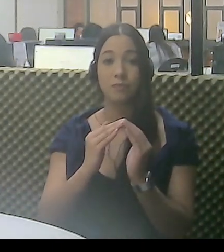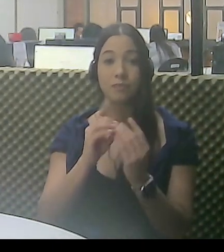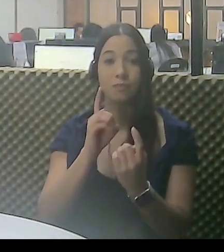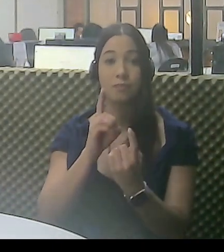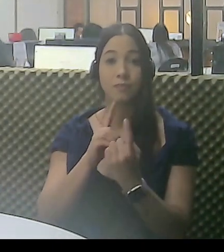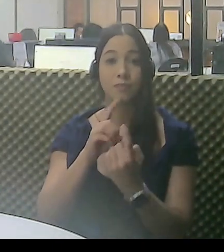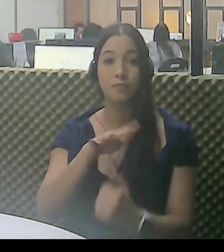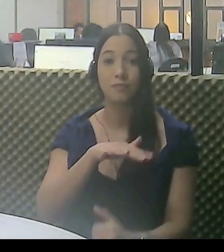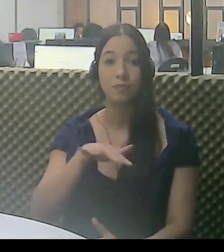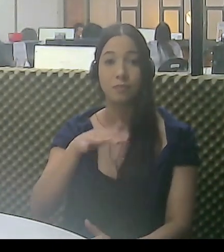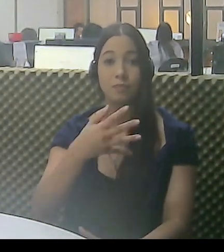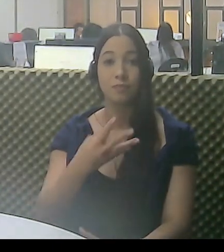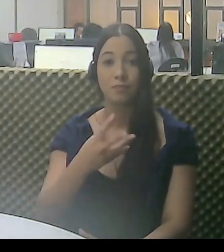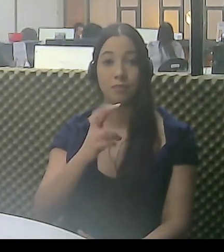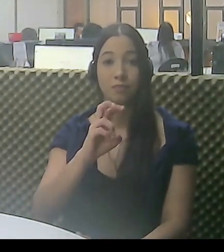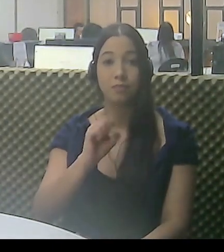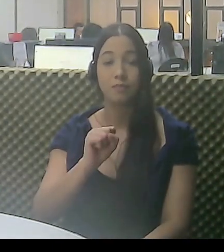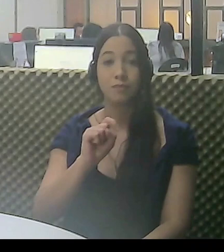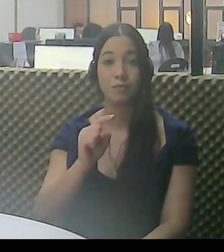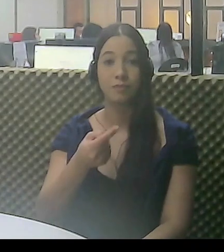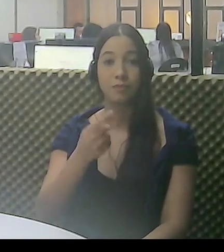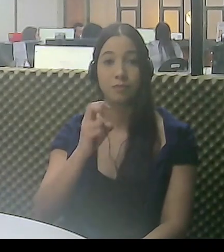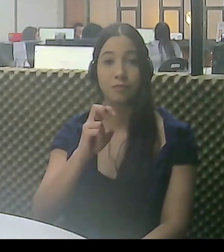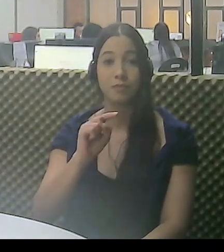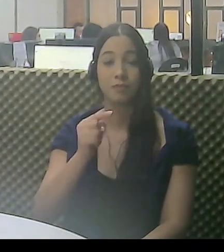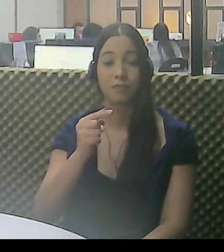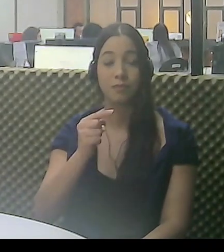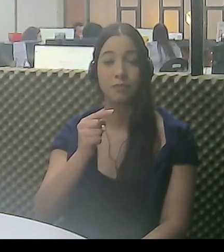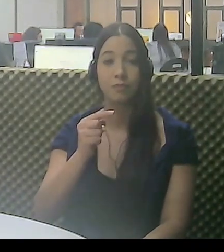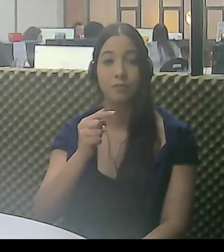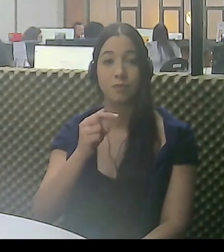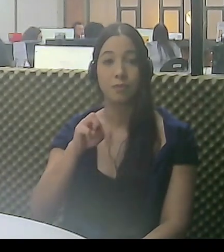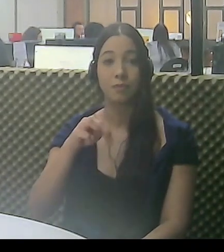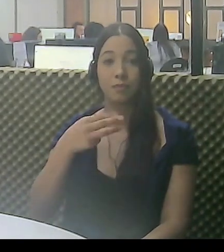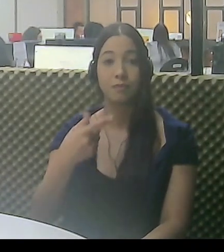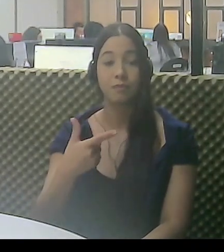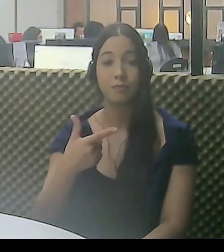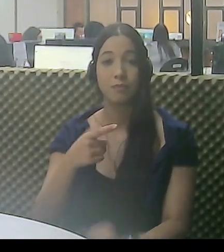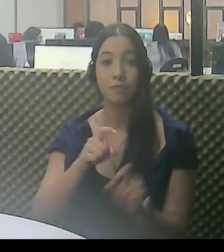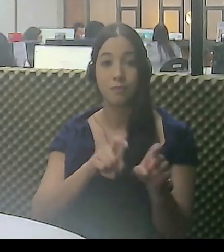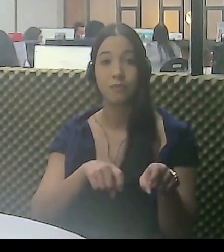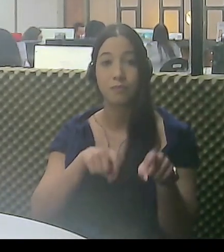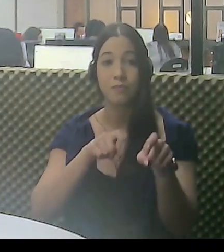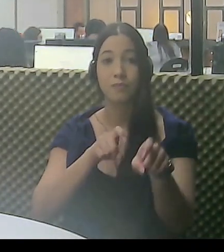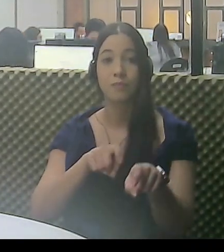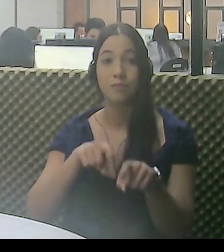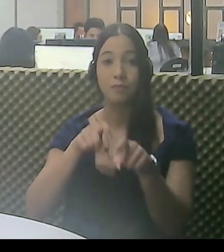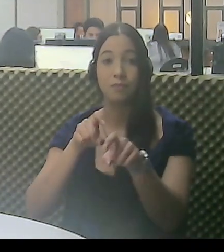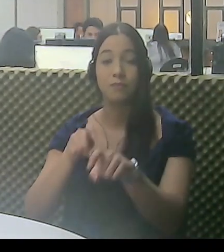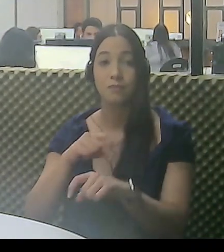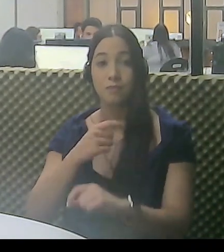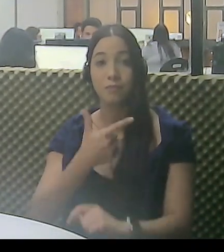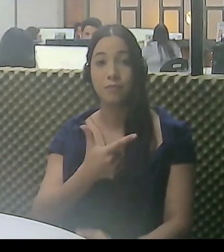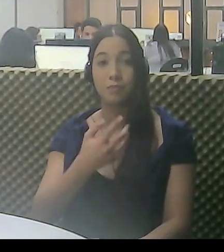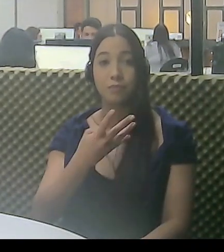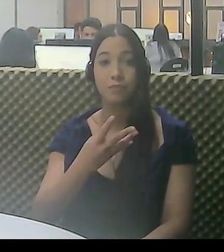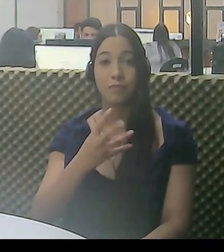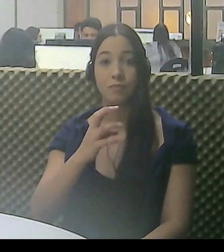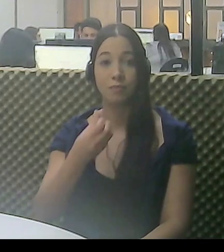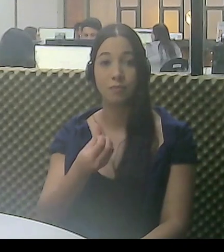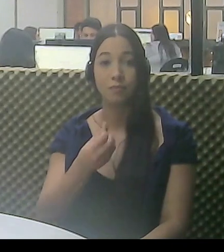uma área de 458,5 mil metros quadrados, com roçagens feitas em